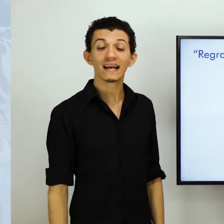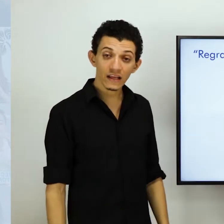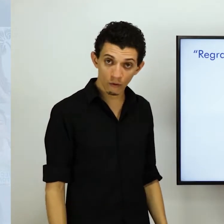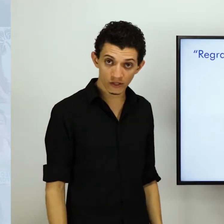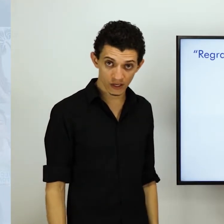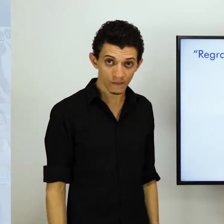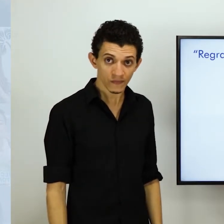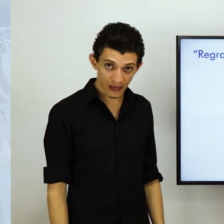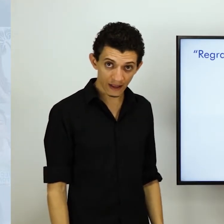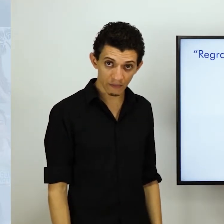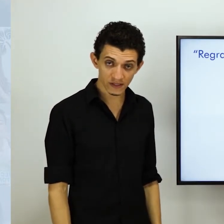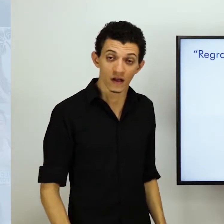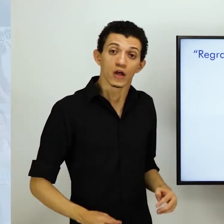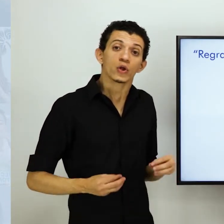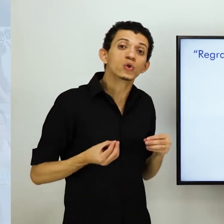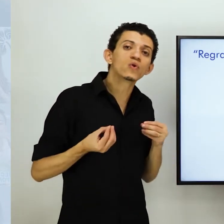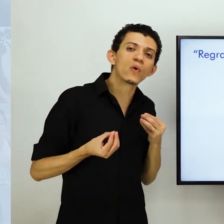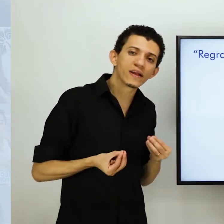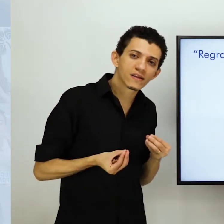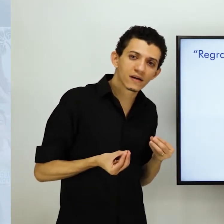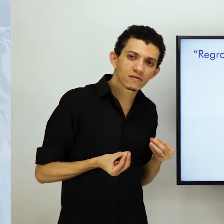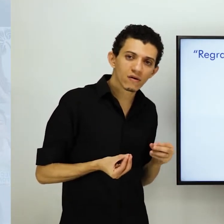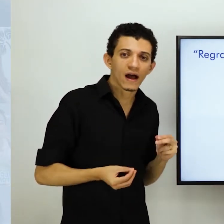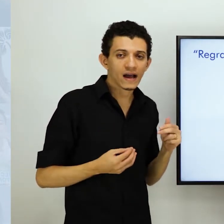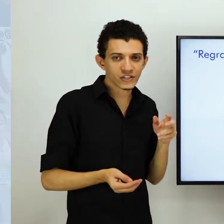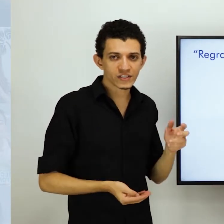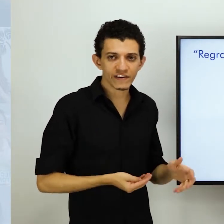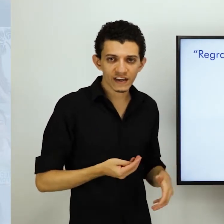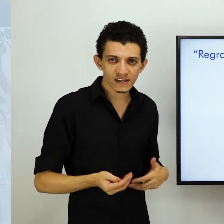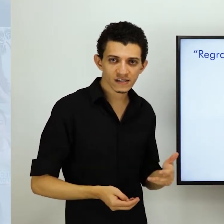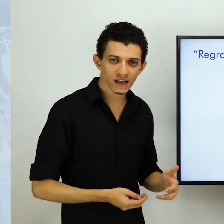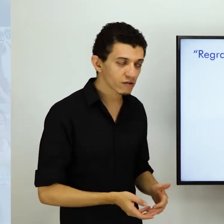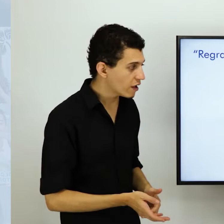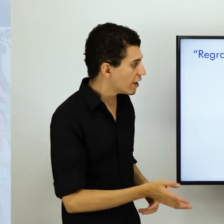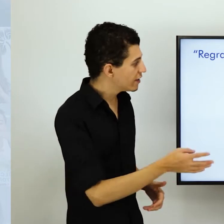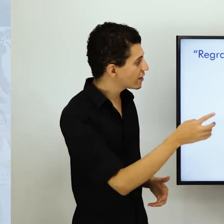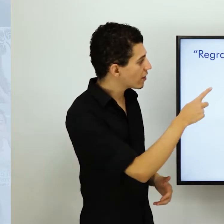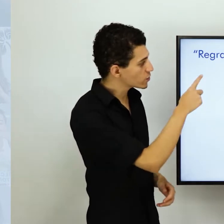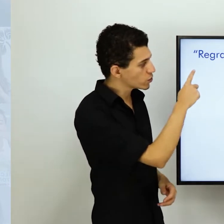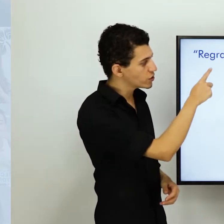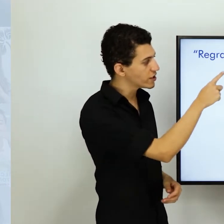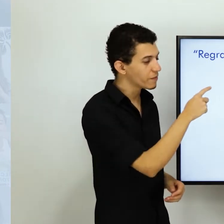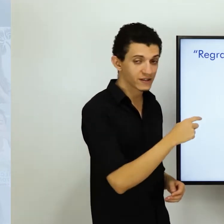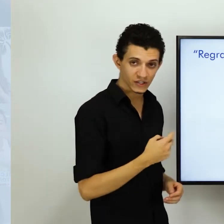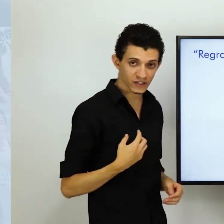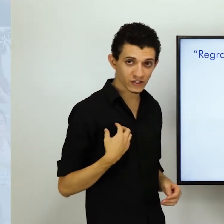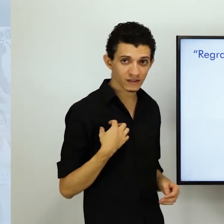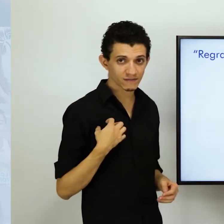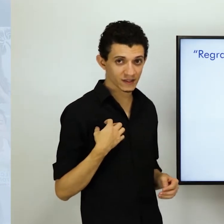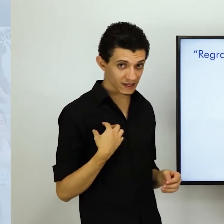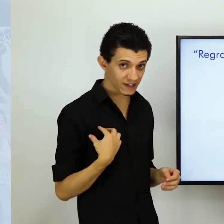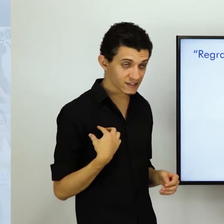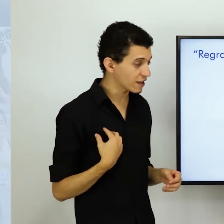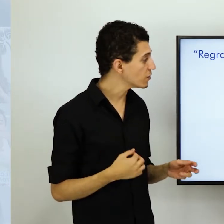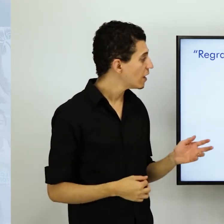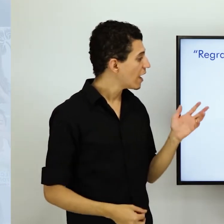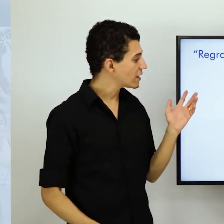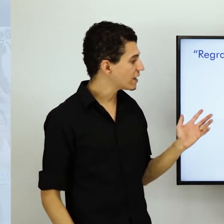linguística da Libras. No entanto, a gente vai crescendo e então surgem para a gente, está crescendo, as